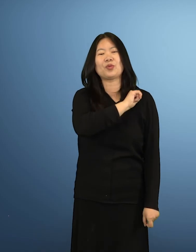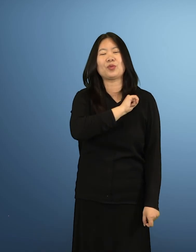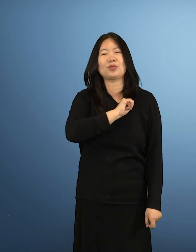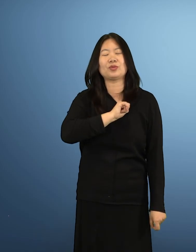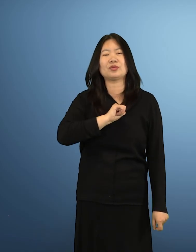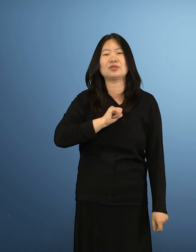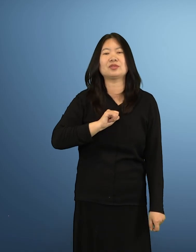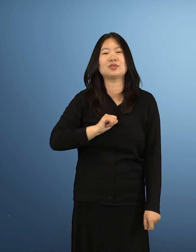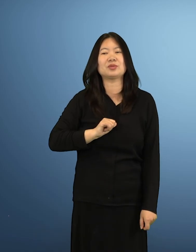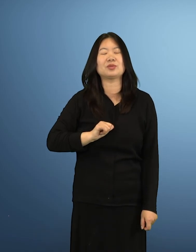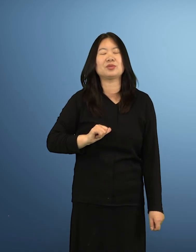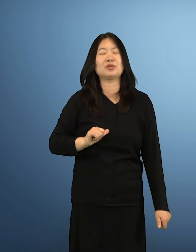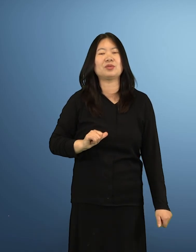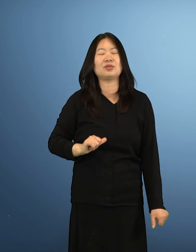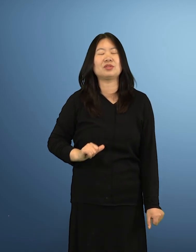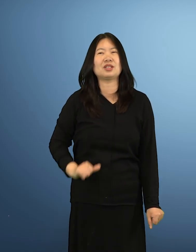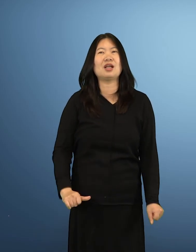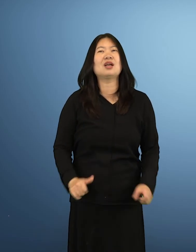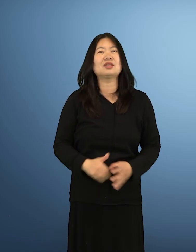참고